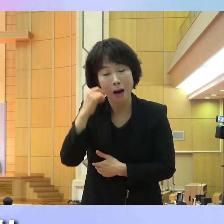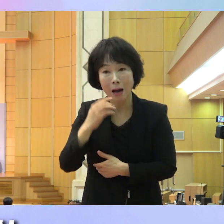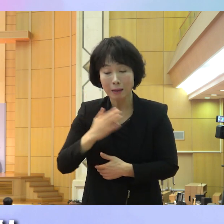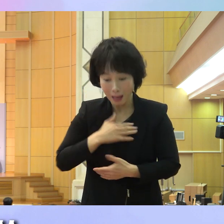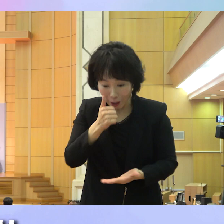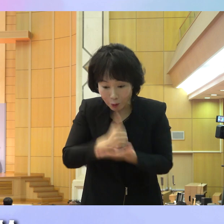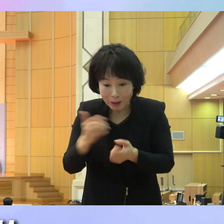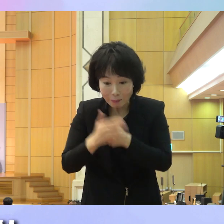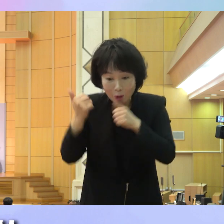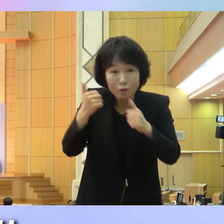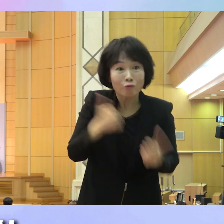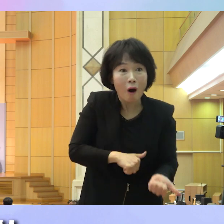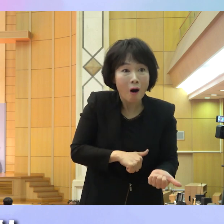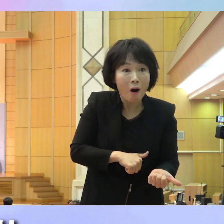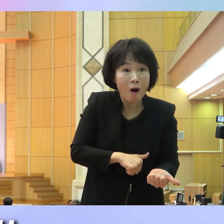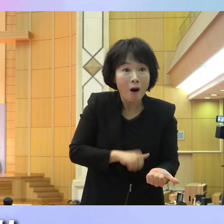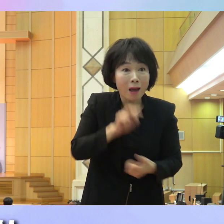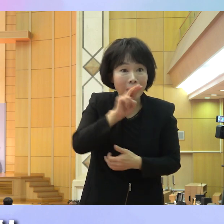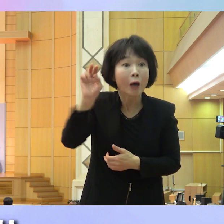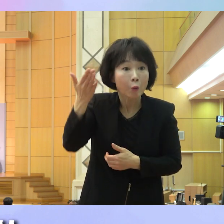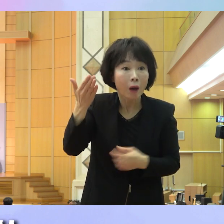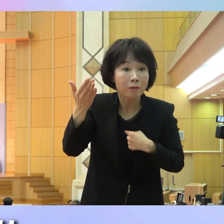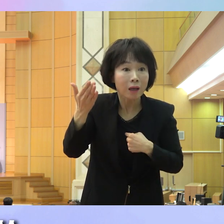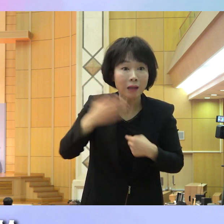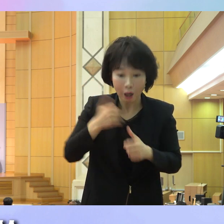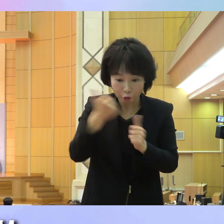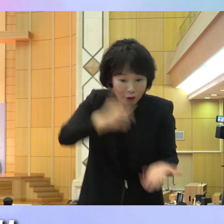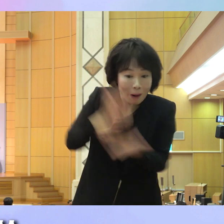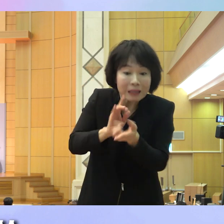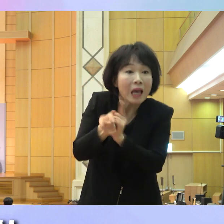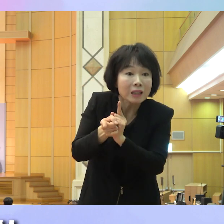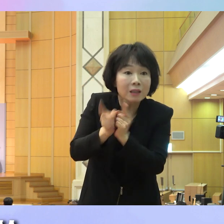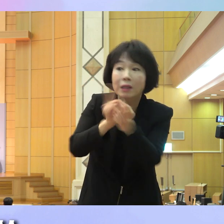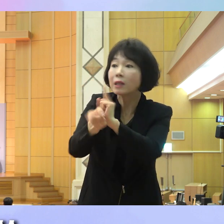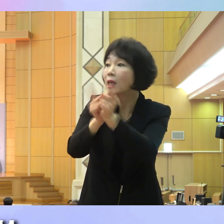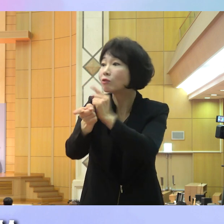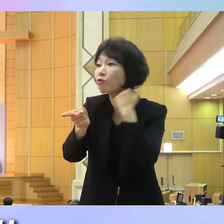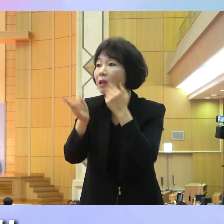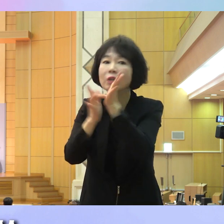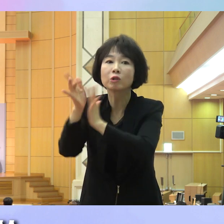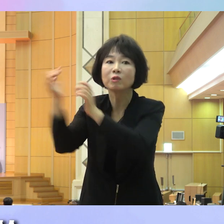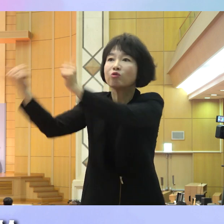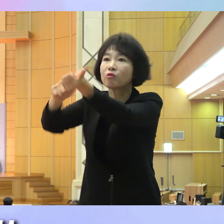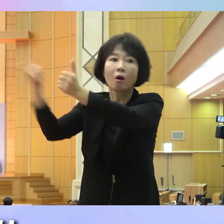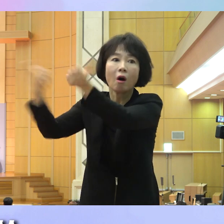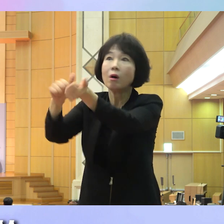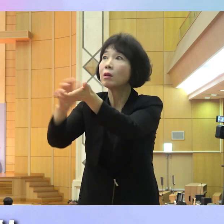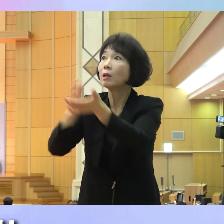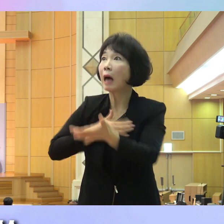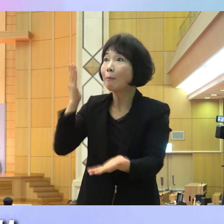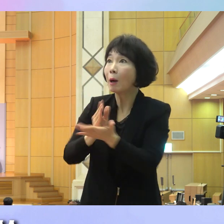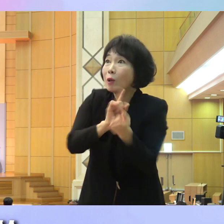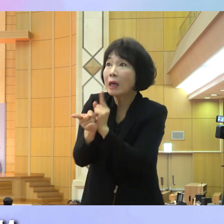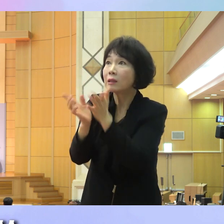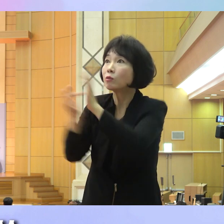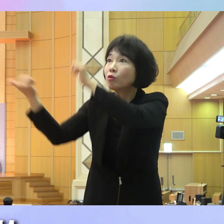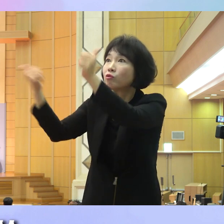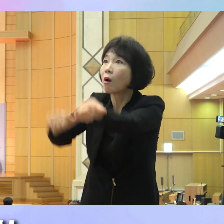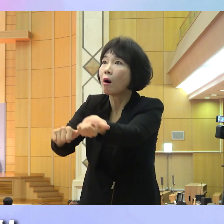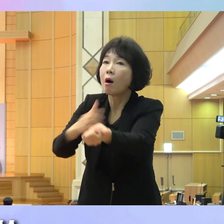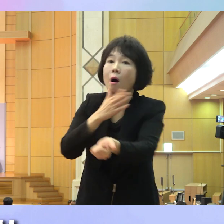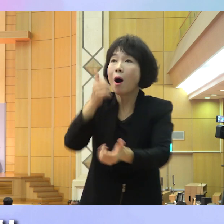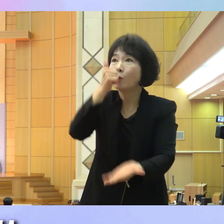사망함으로 나의 죄의 값을 치렀잖아요. 내 죄의 빚을 갚았잖아요. 이런